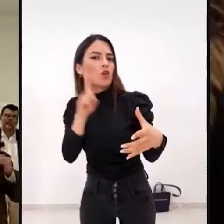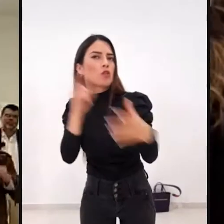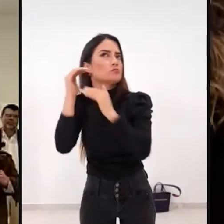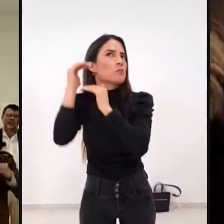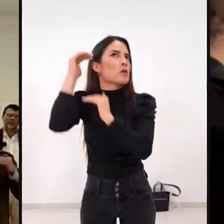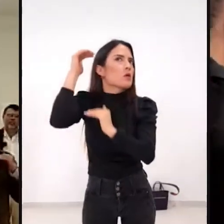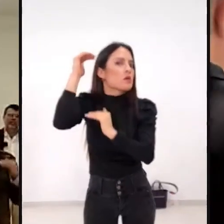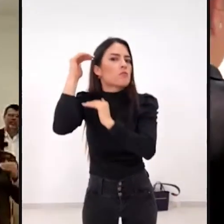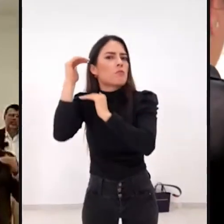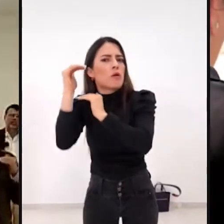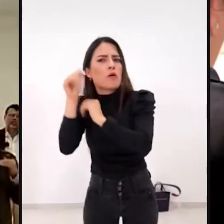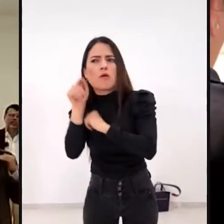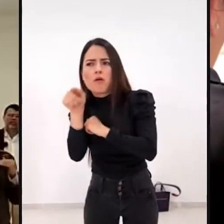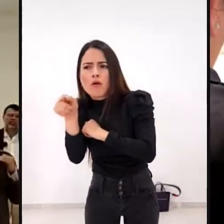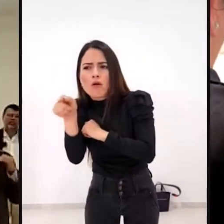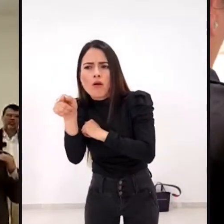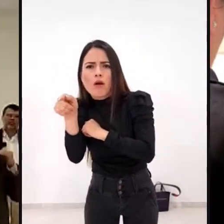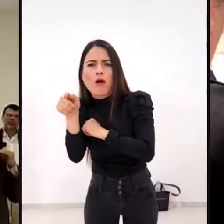no